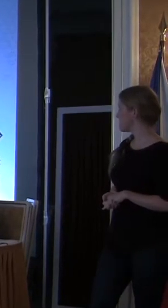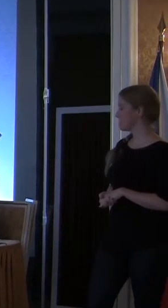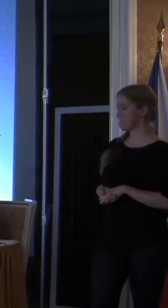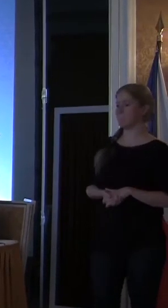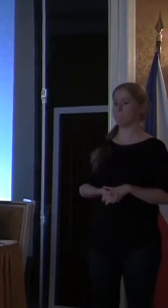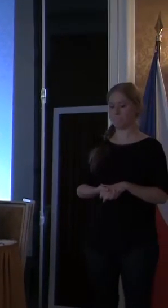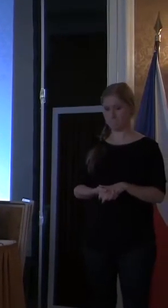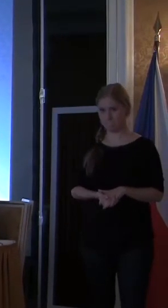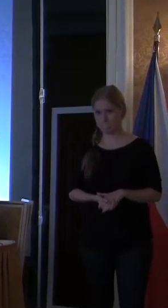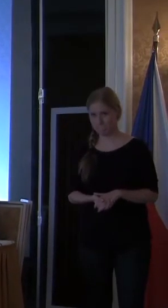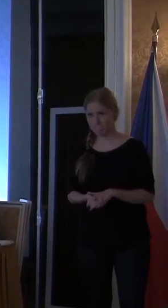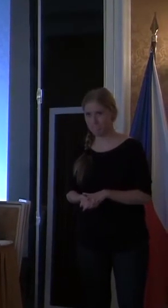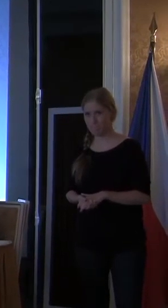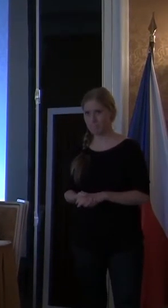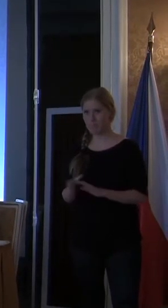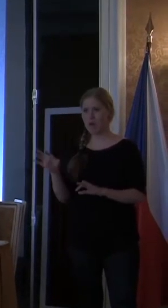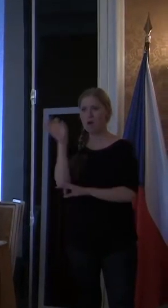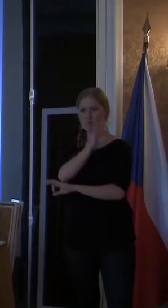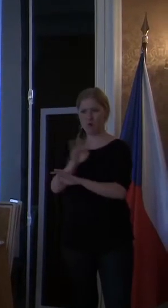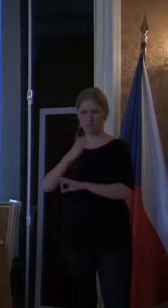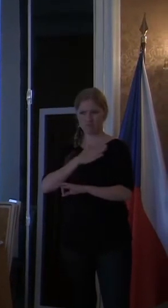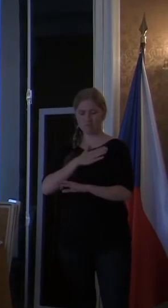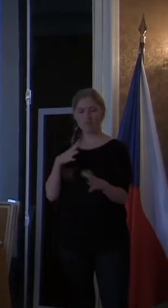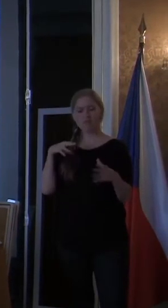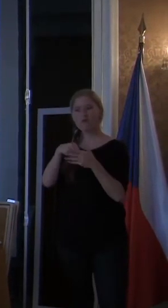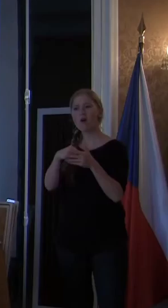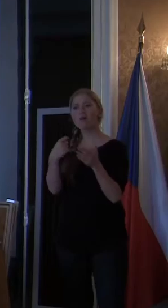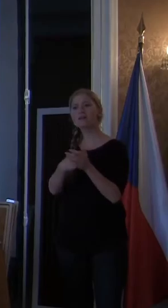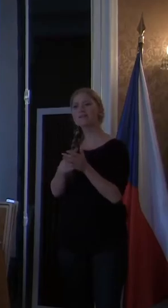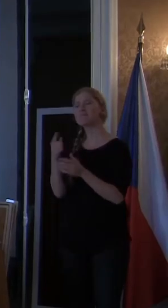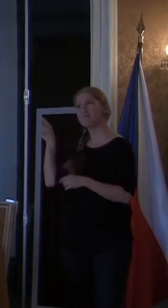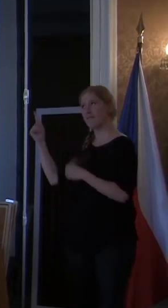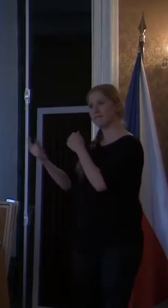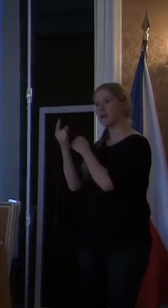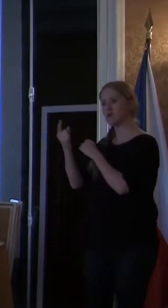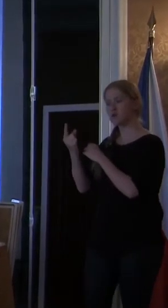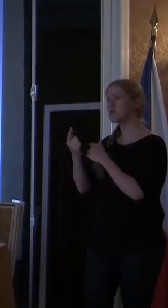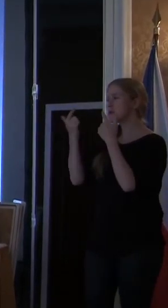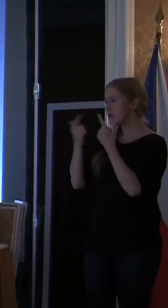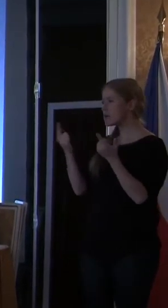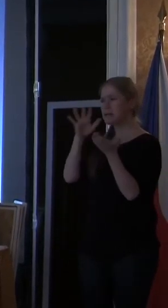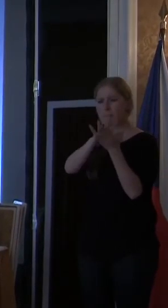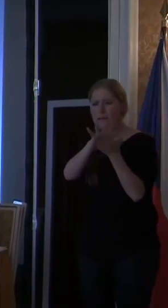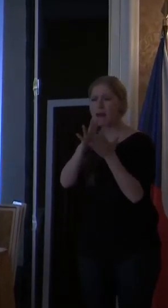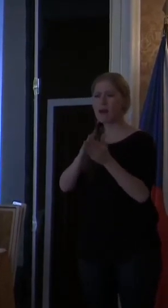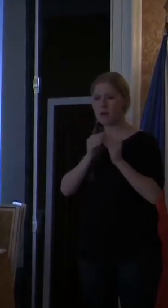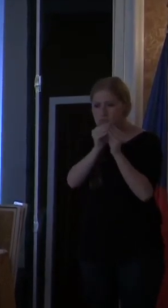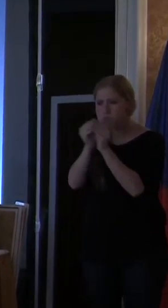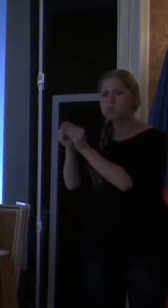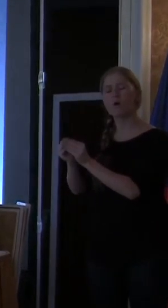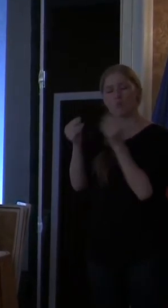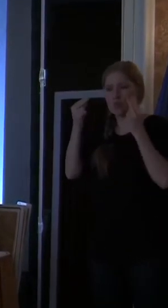Takže součástí projektu byly samozřejmě tady ty hmatatelné výstupy, které ocení učitelé, poradenčtí pracovníci